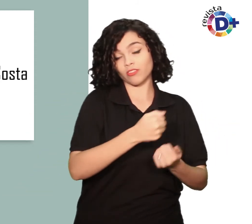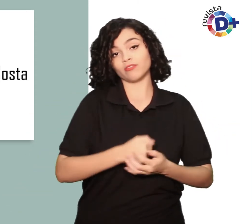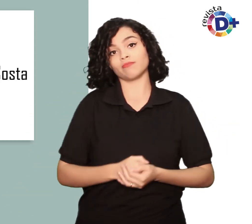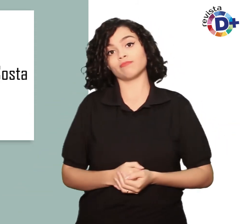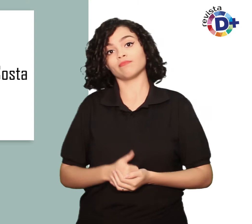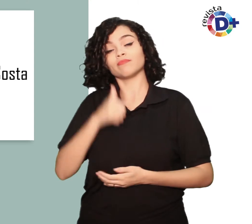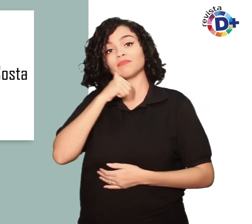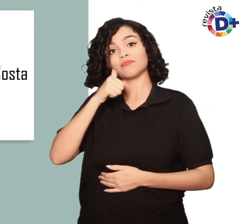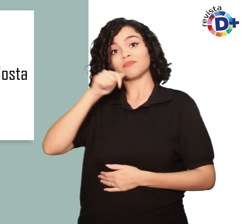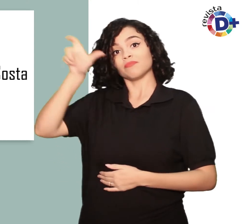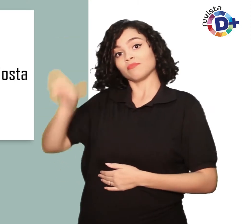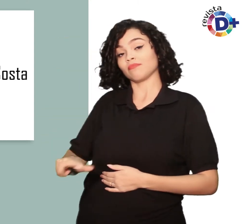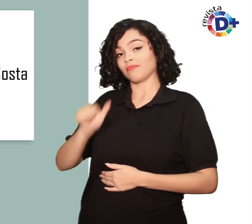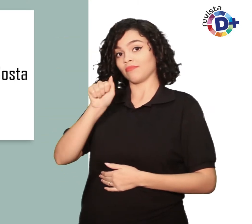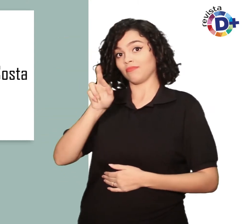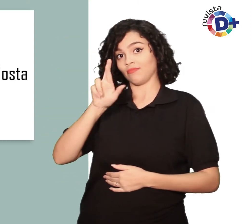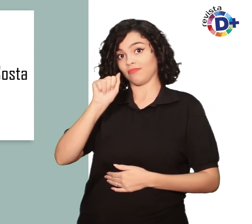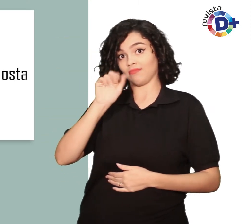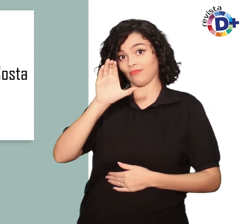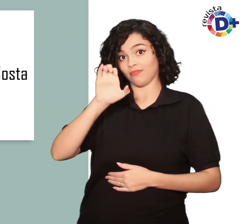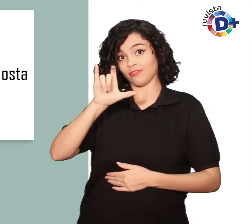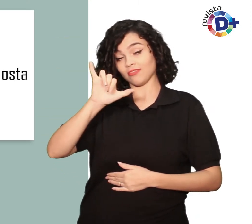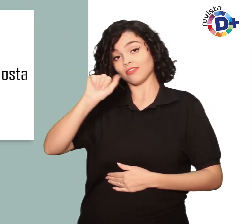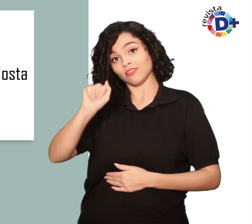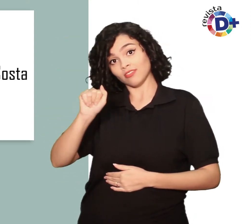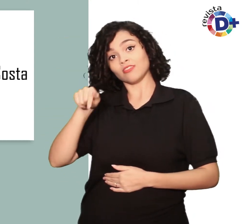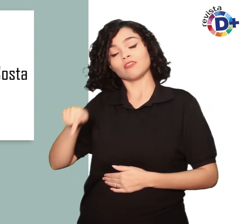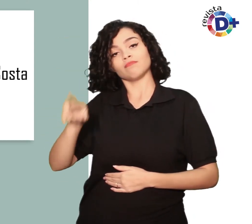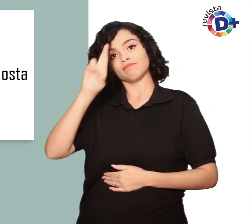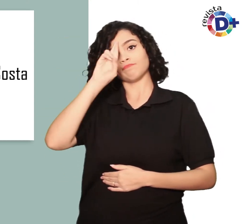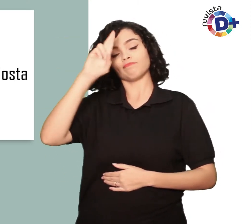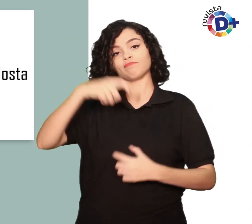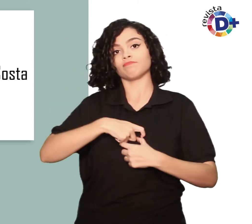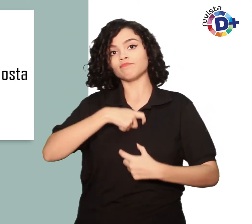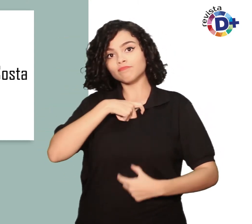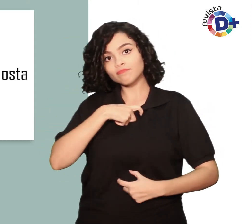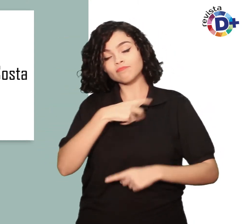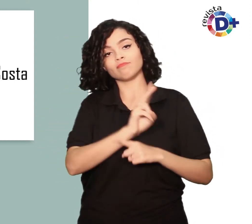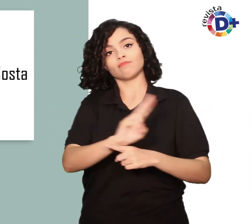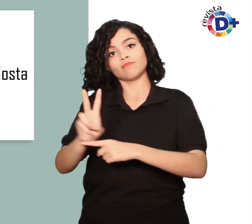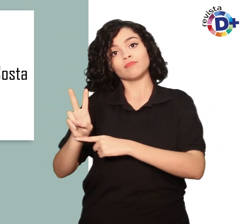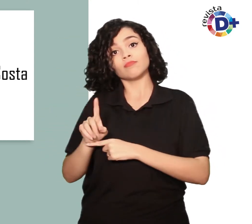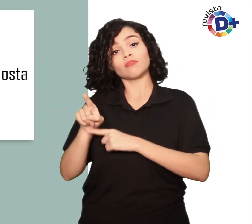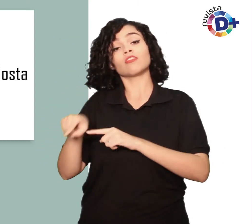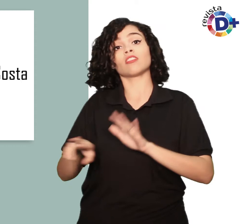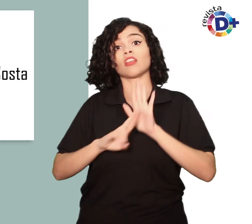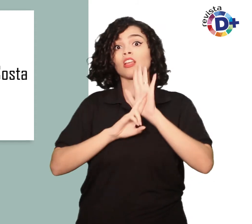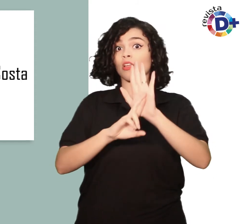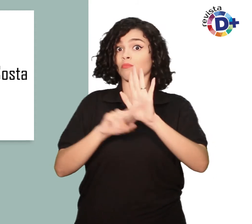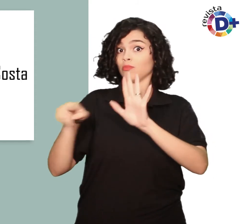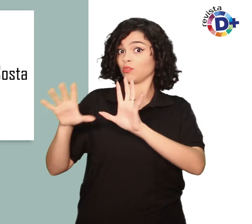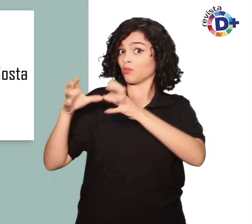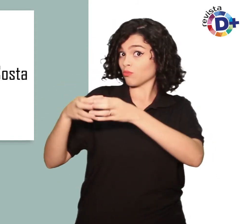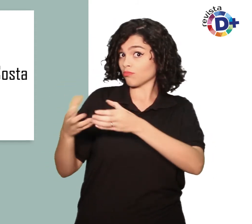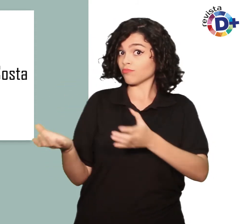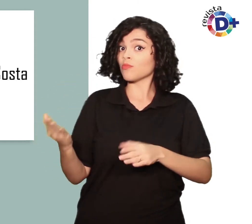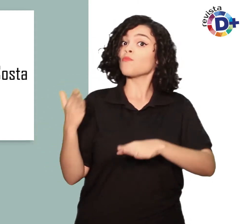Costa, superintendente executiva e representante da organização no encontro, afirma que